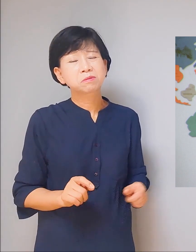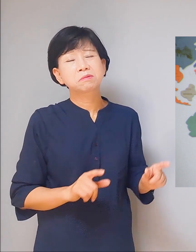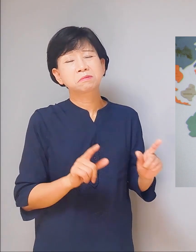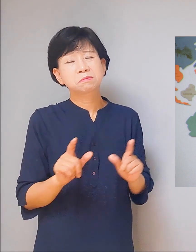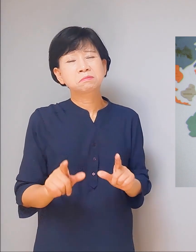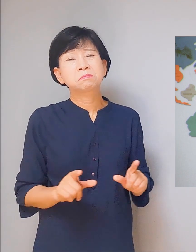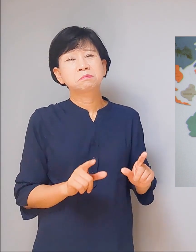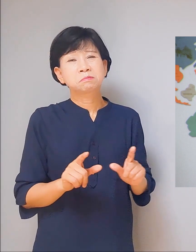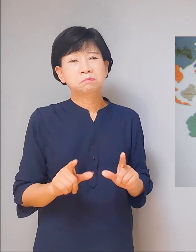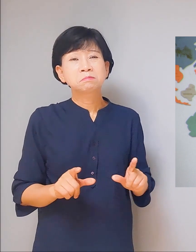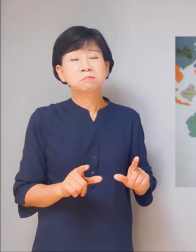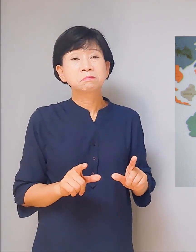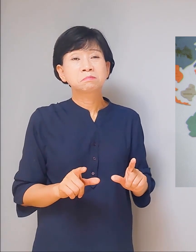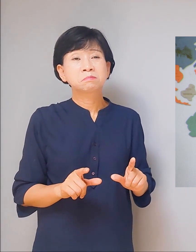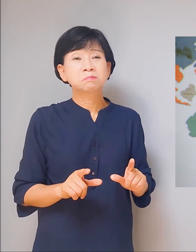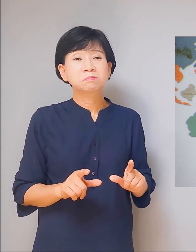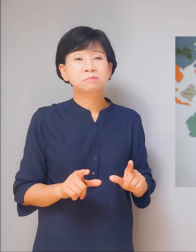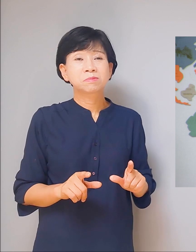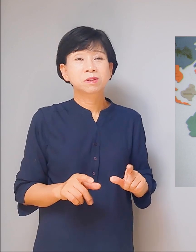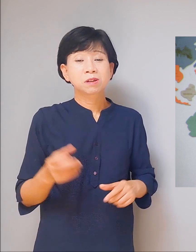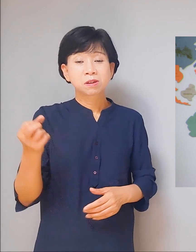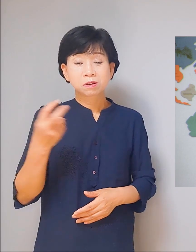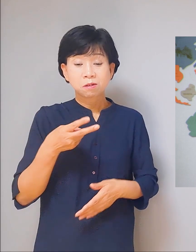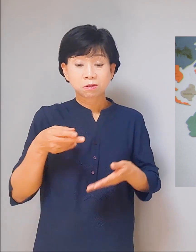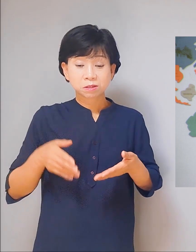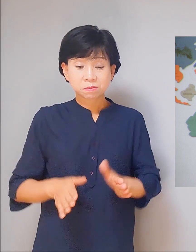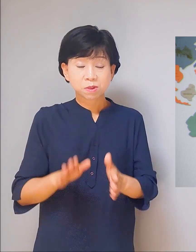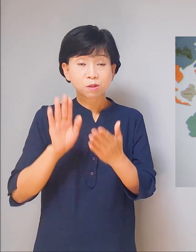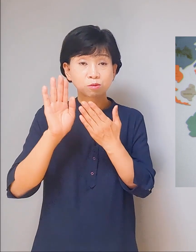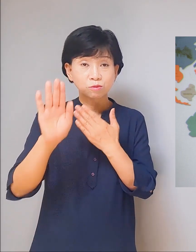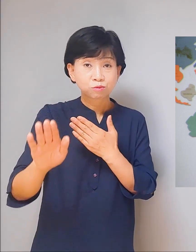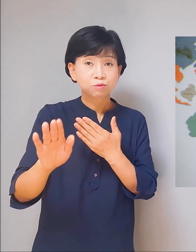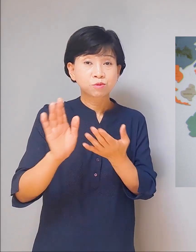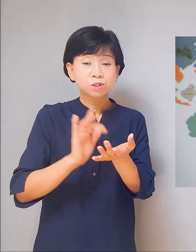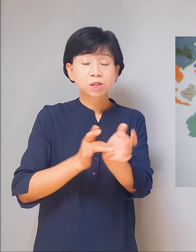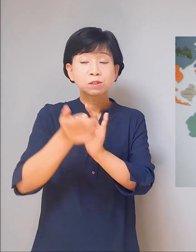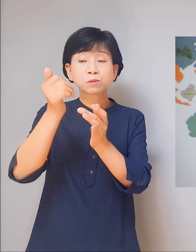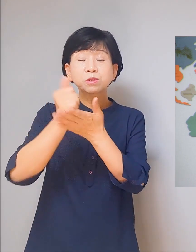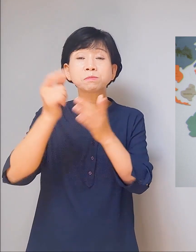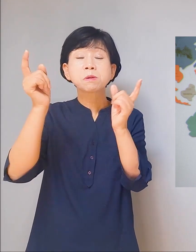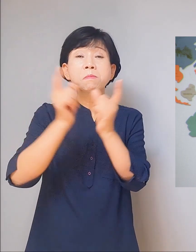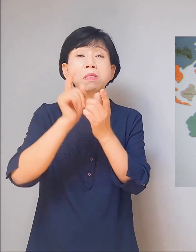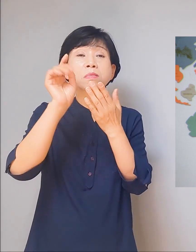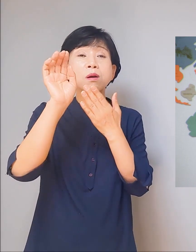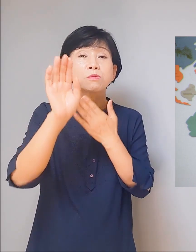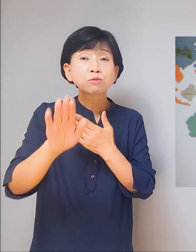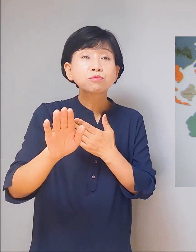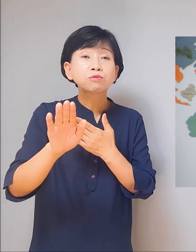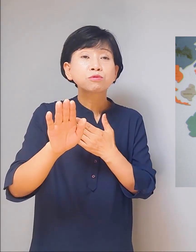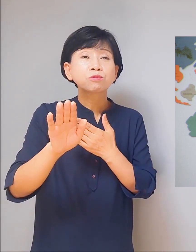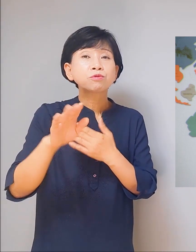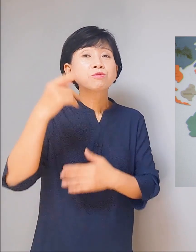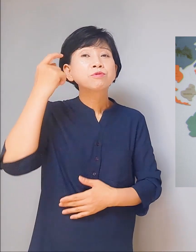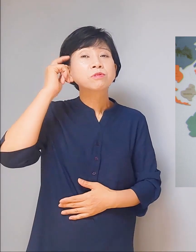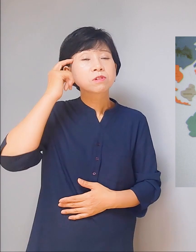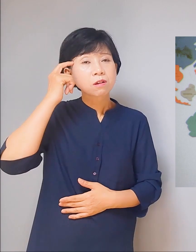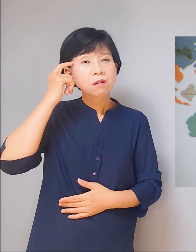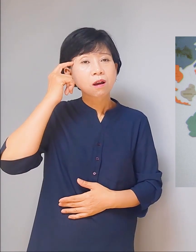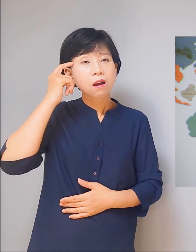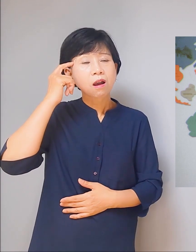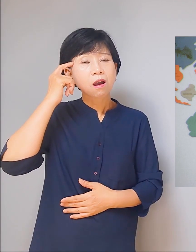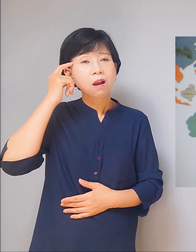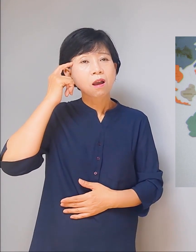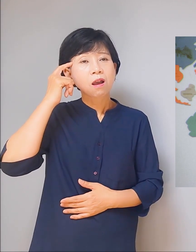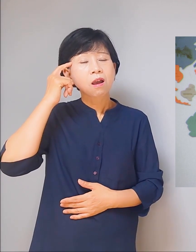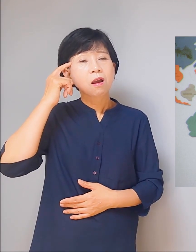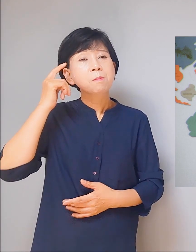난 이후에는 보이는 게 달라집니다. 들리는 게 달라집니다. 생각하는 것도 달라진다는 거죠.